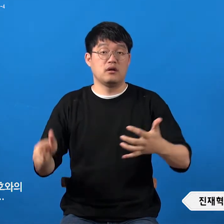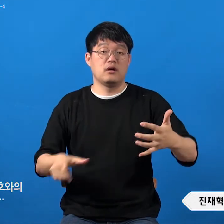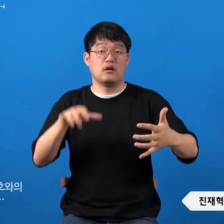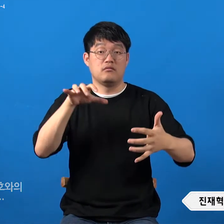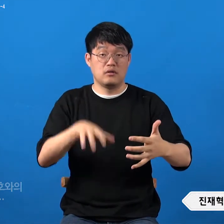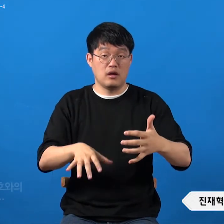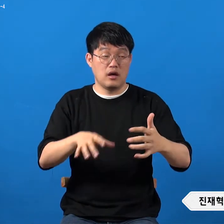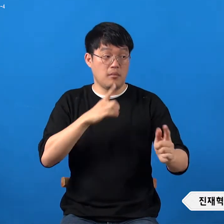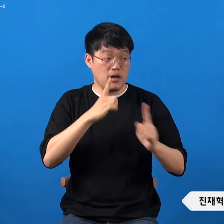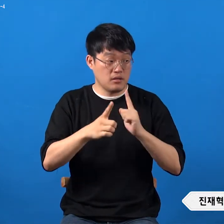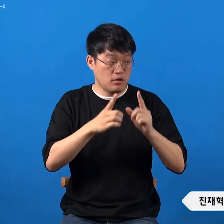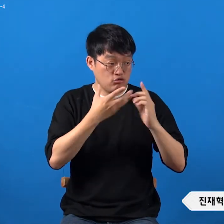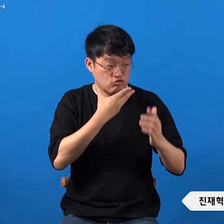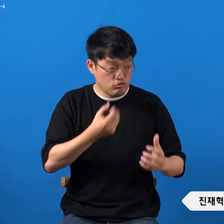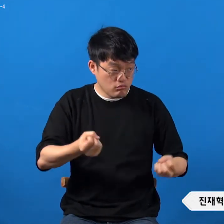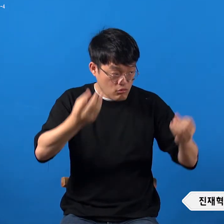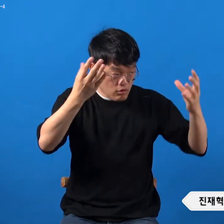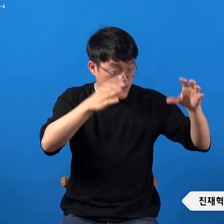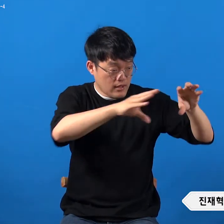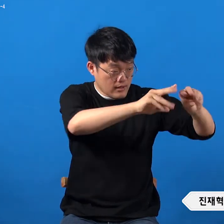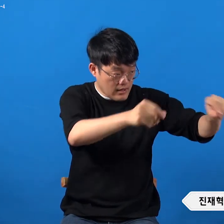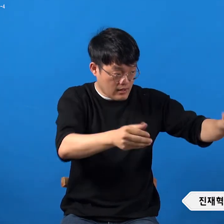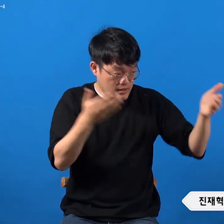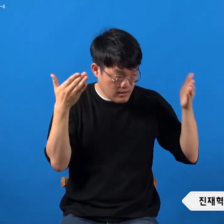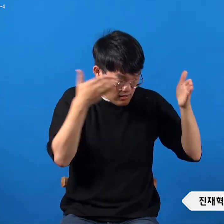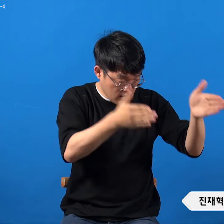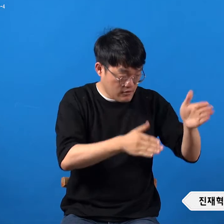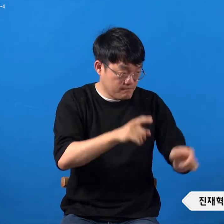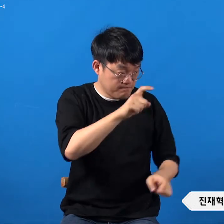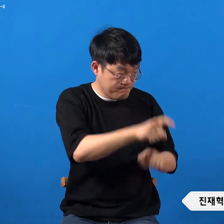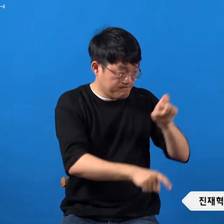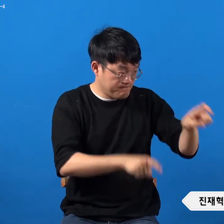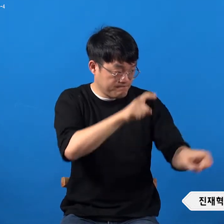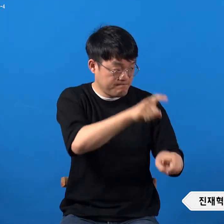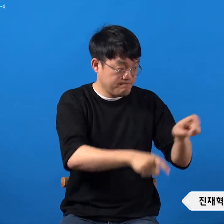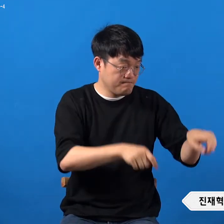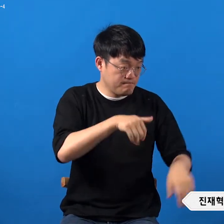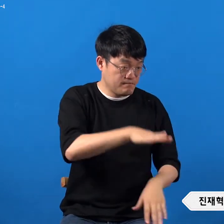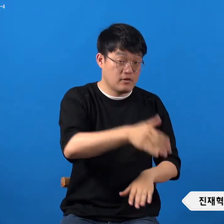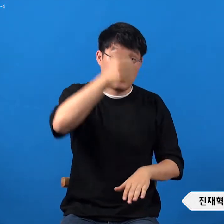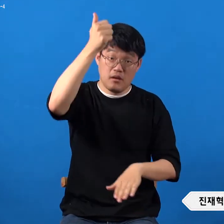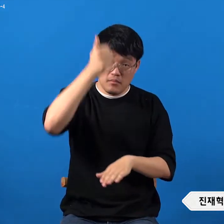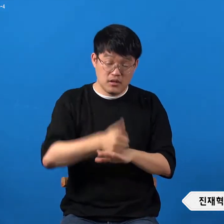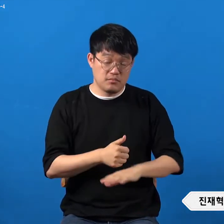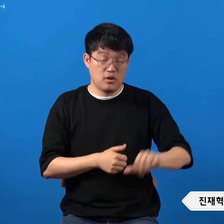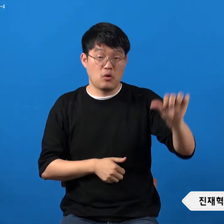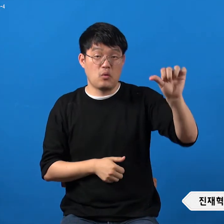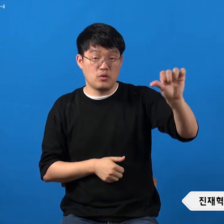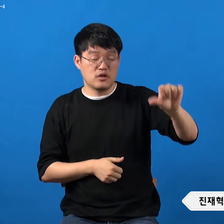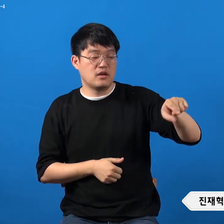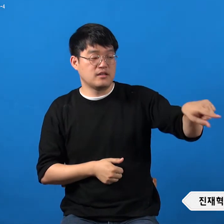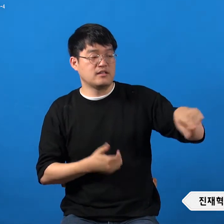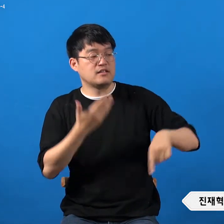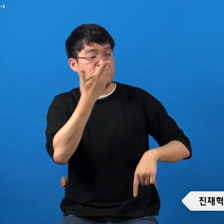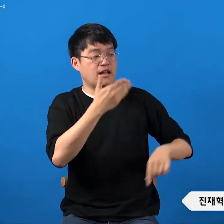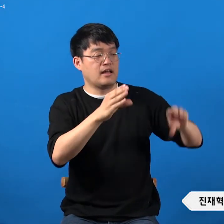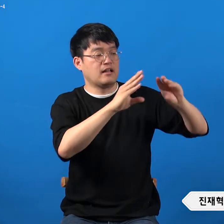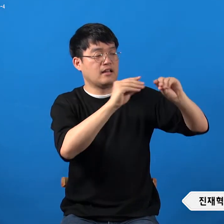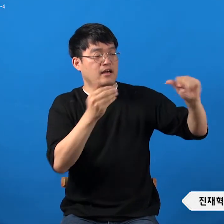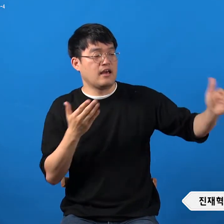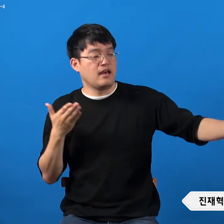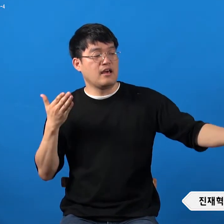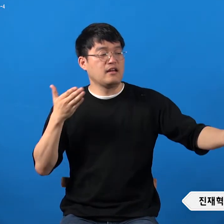가운데 말씀하신 축복의 땅을 향하여 나아갑니다. 그리고 5절 마침내 가나안